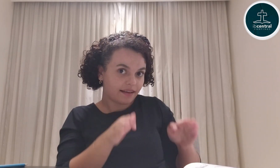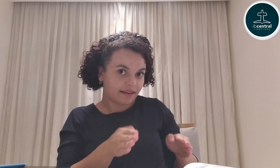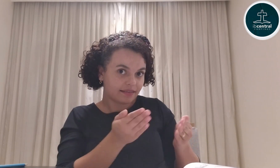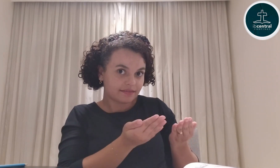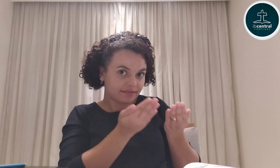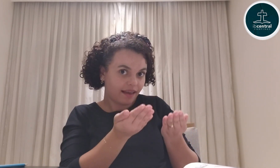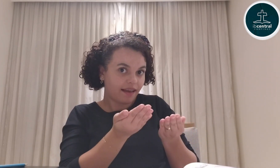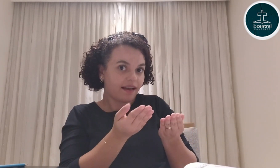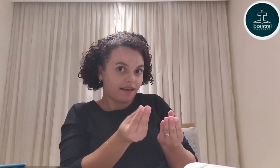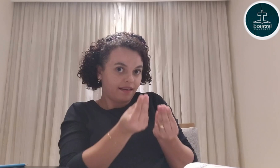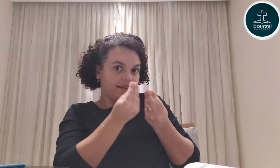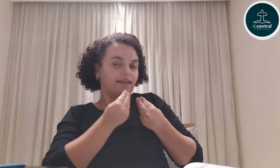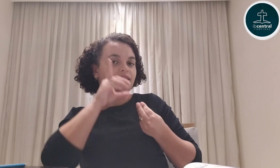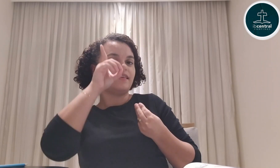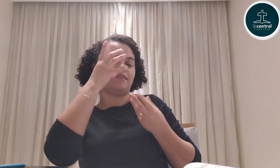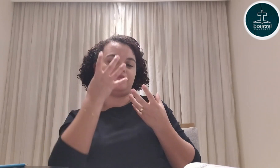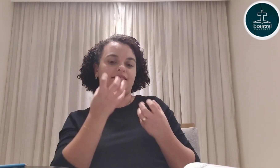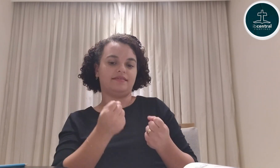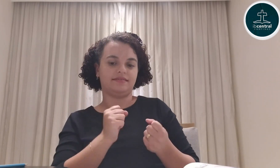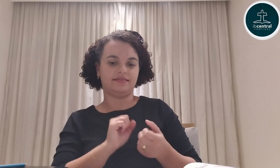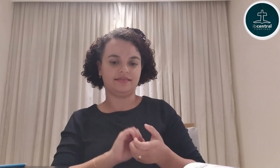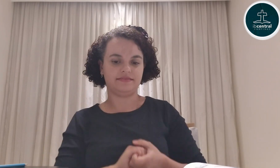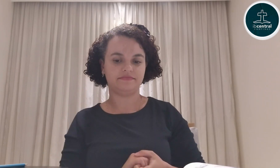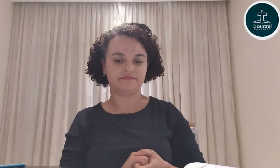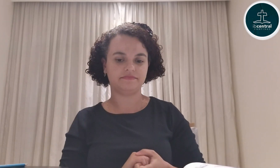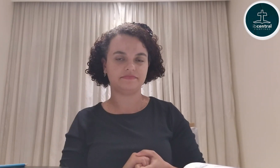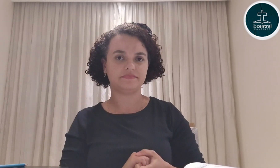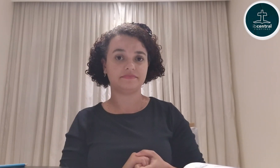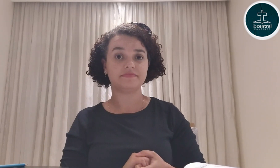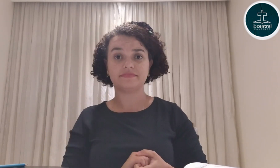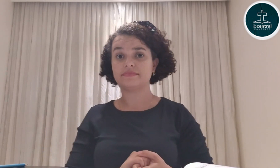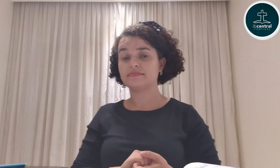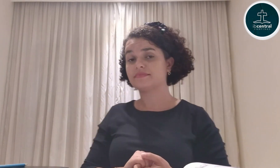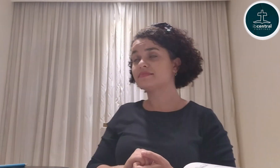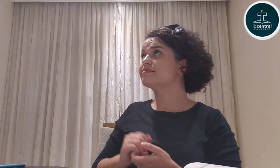Deus se agradou da oferta de Abel.